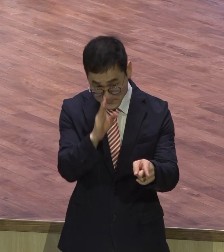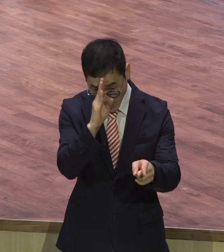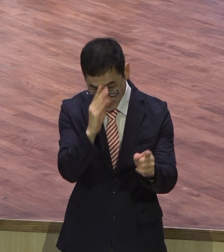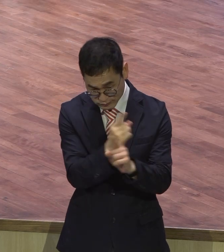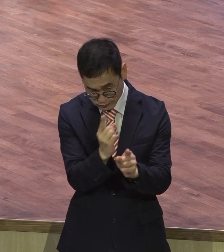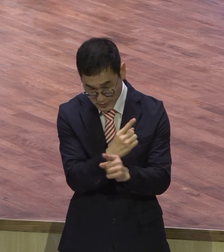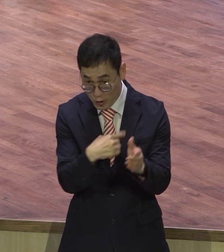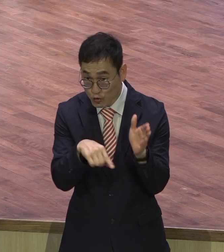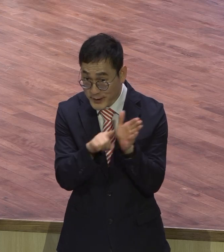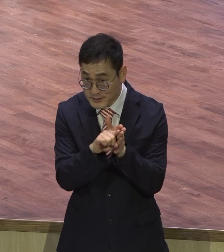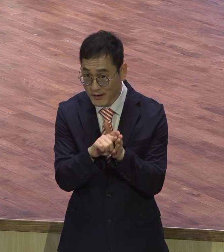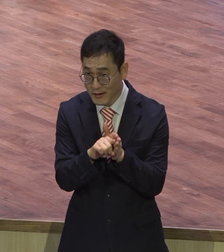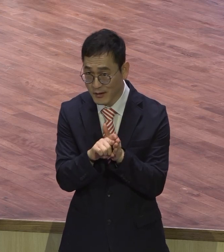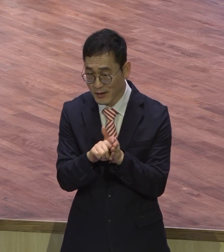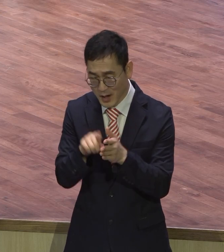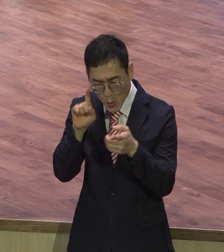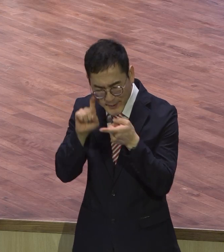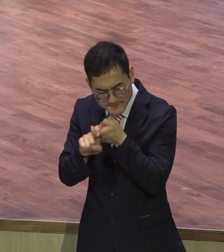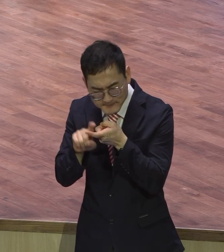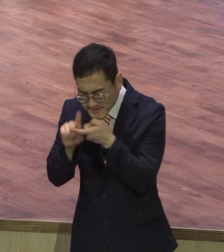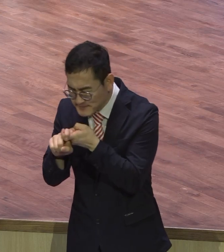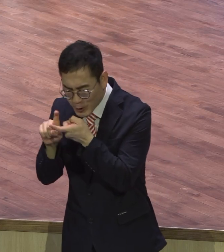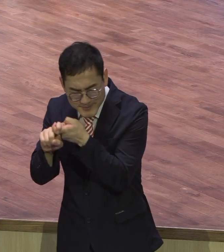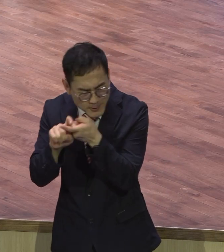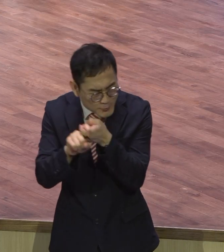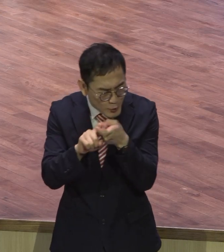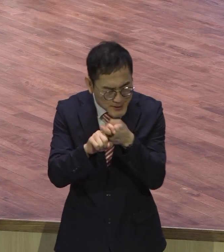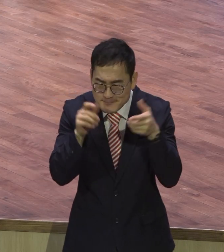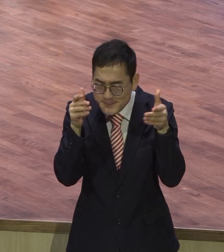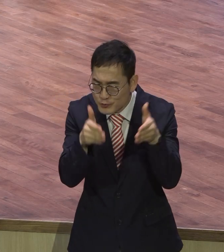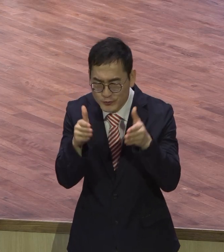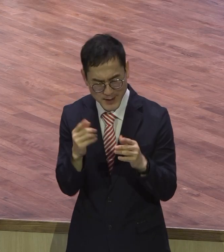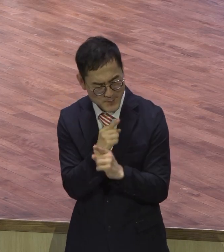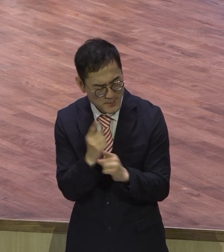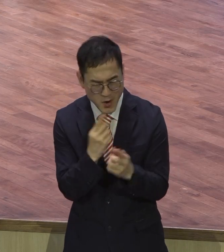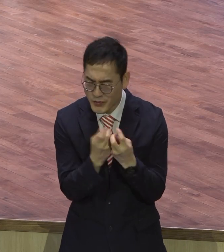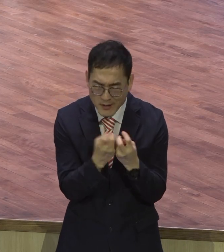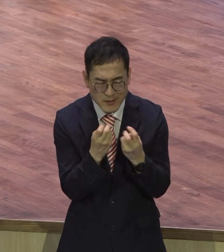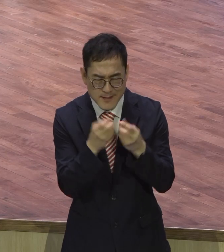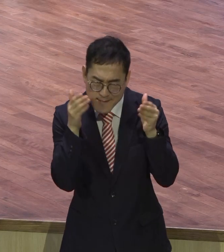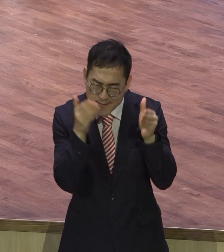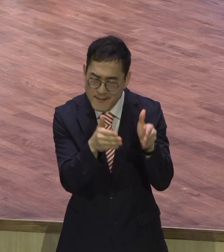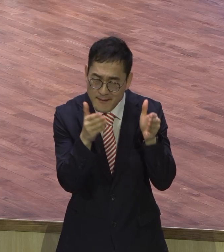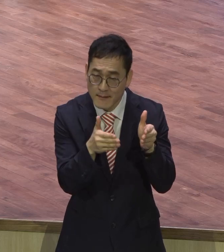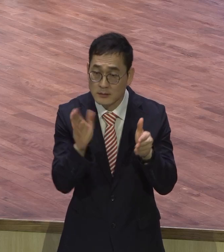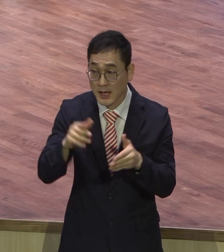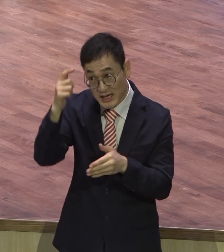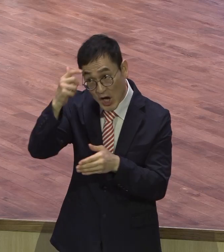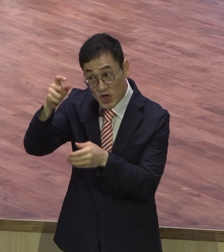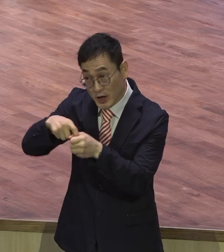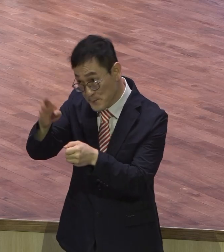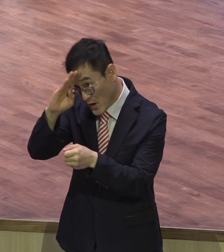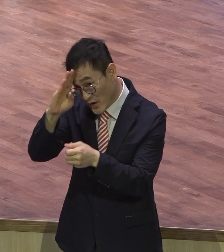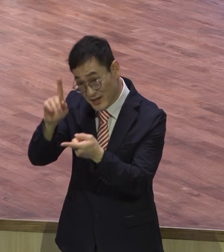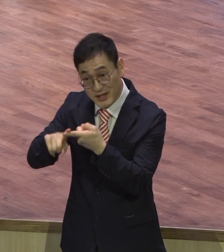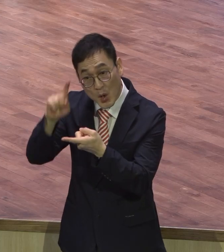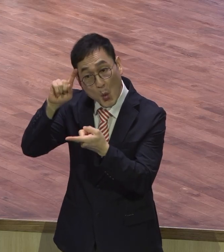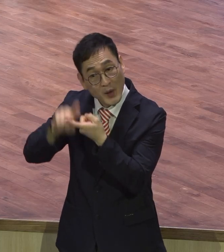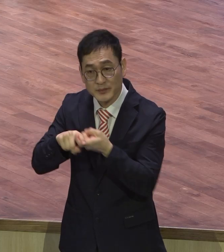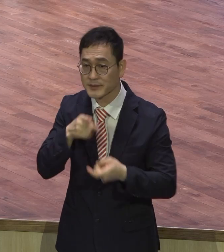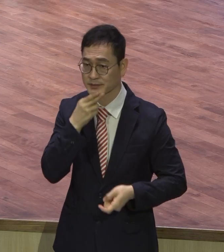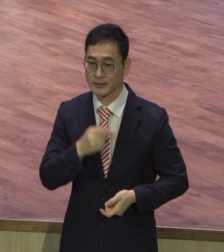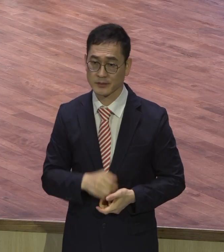위해서는 모든 관심을 다 그렇게 기울입니다. 그런데 영혼의 질병에 대해서는 전혀